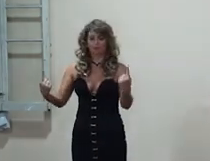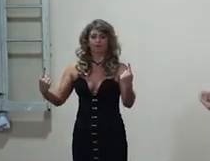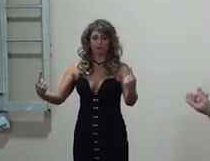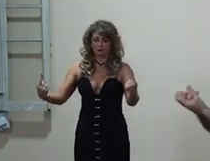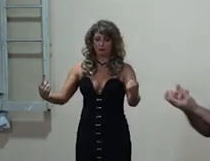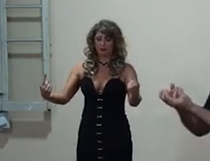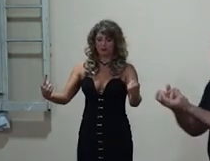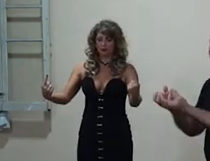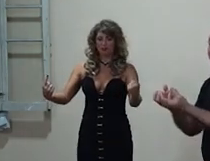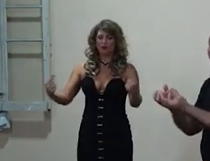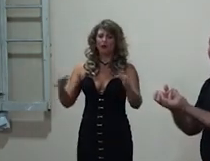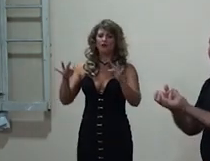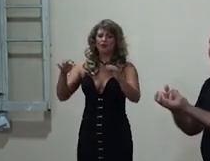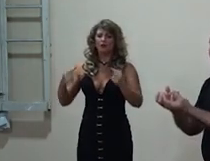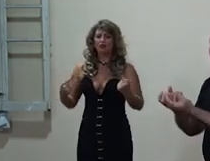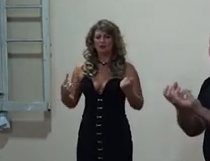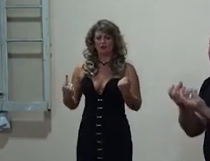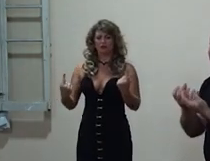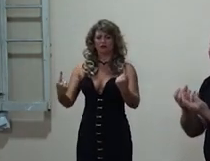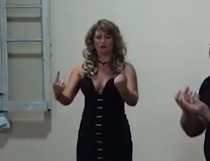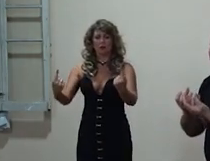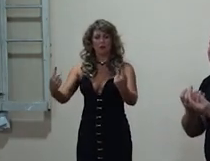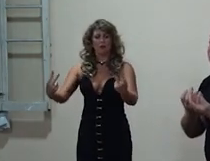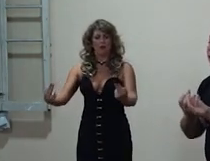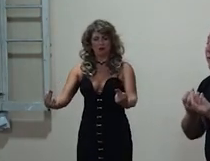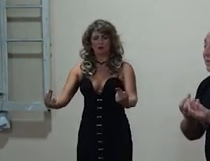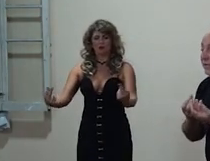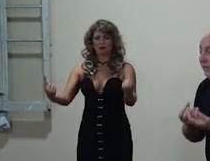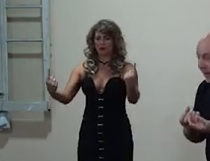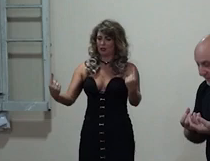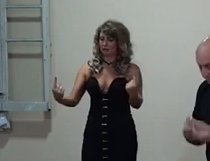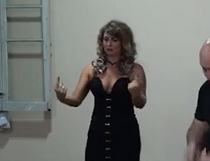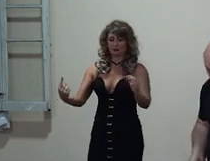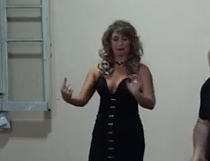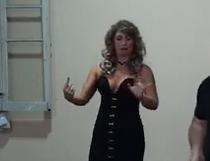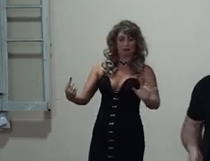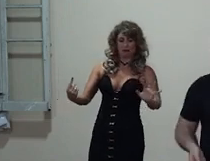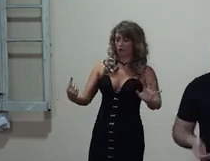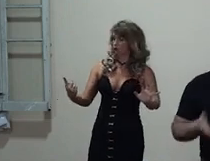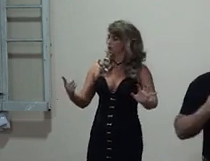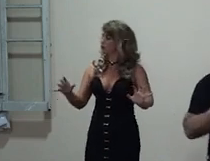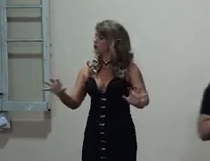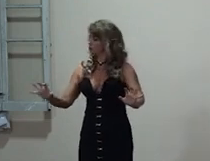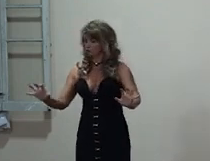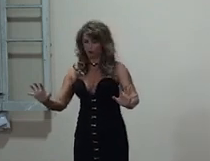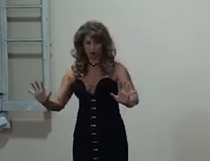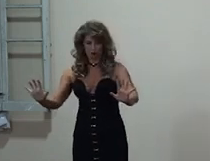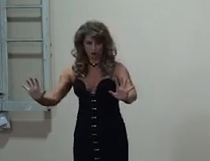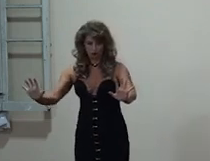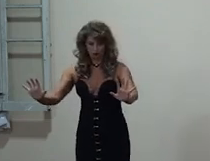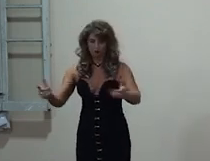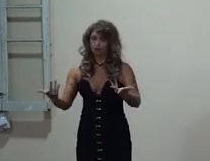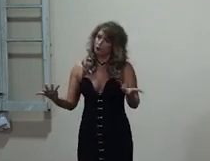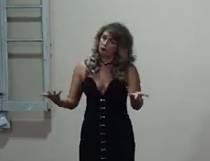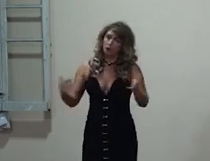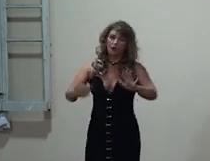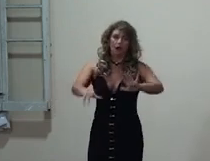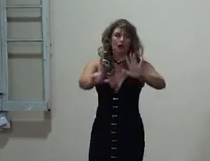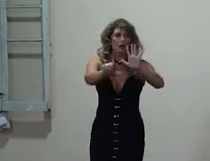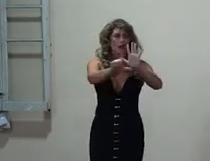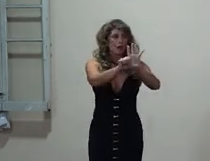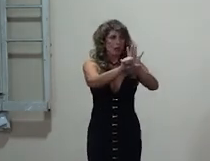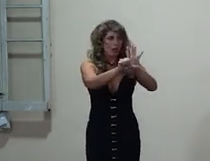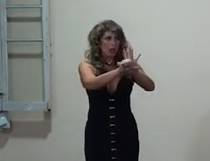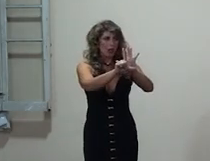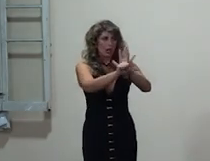pareciam querer a mesma coisa, só que de forma diversa. A lei é